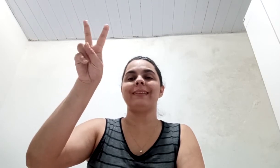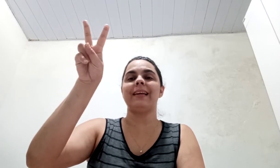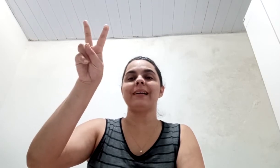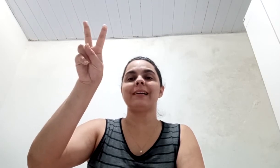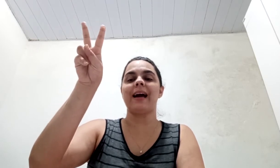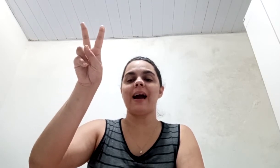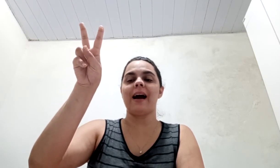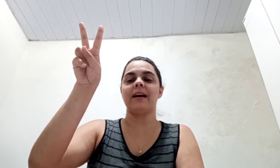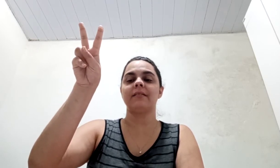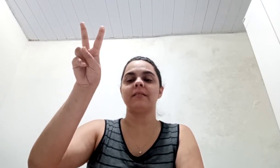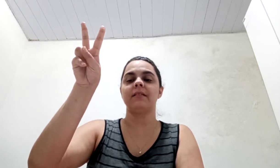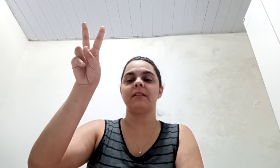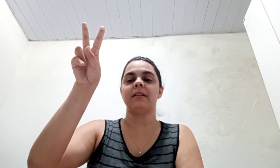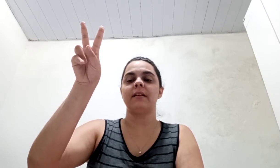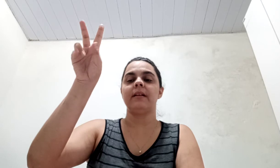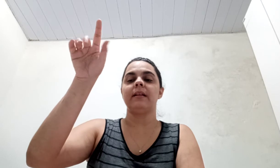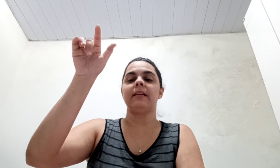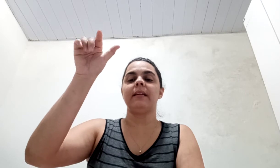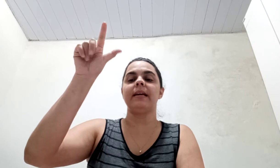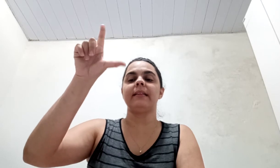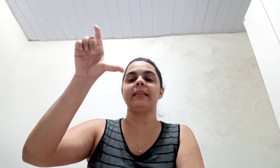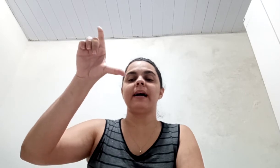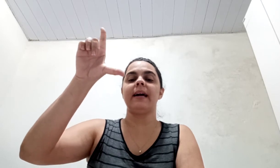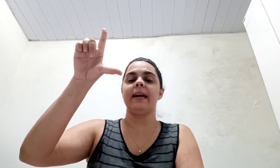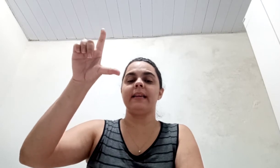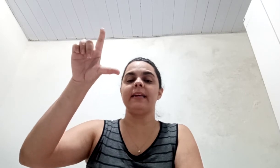letra K, letra L,